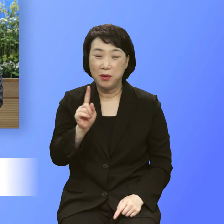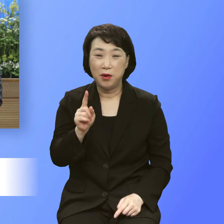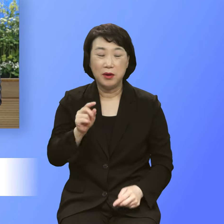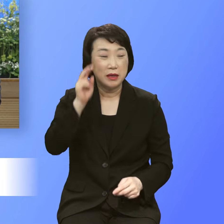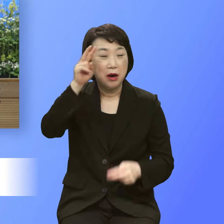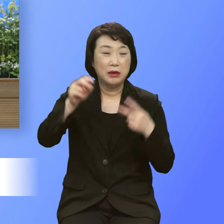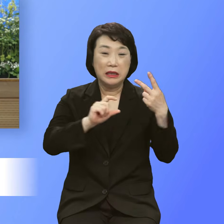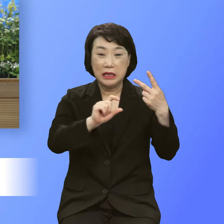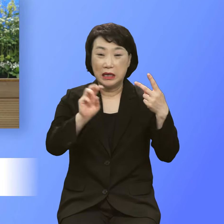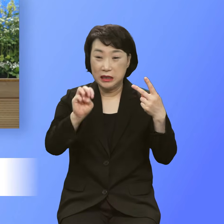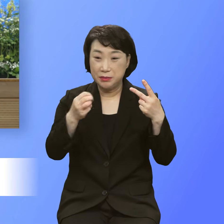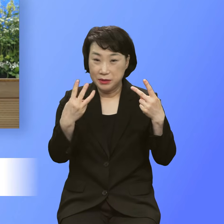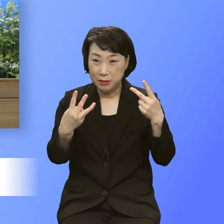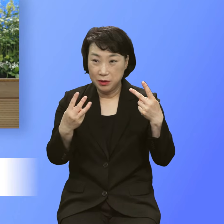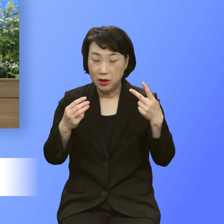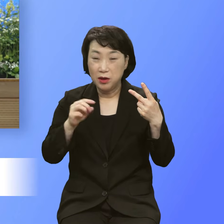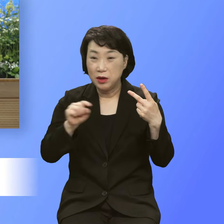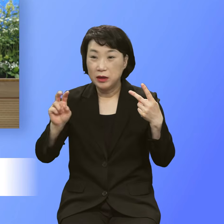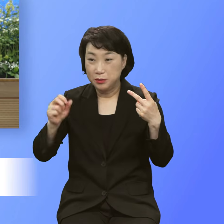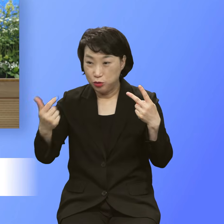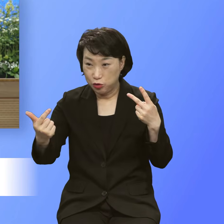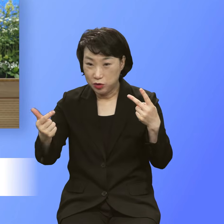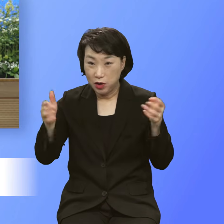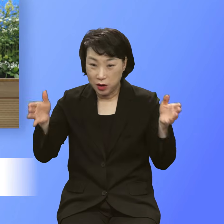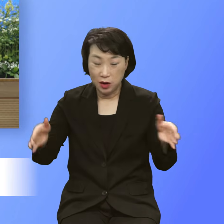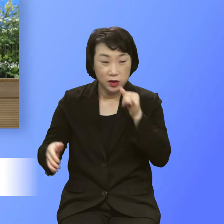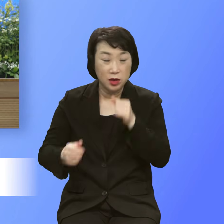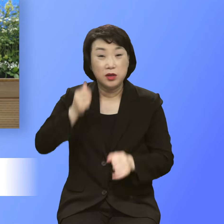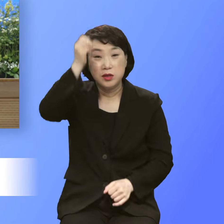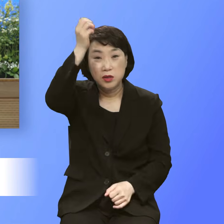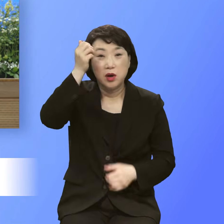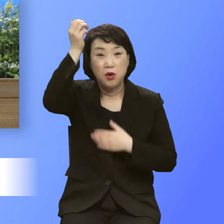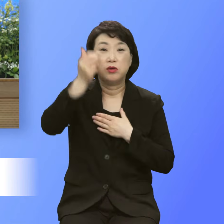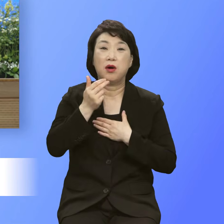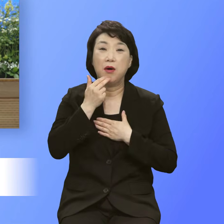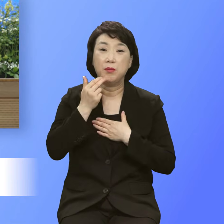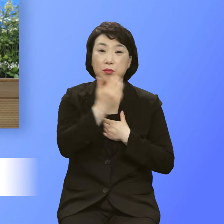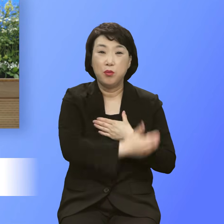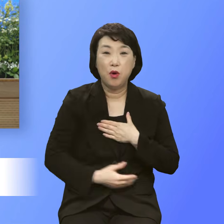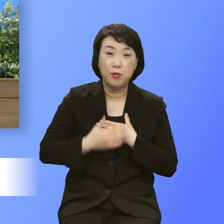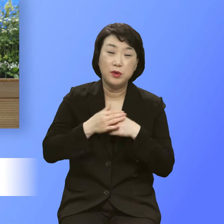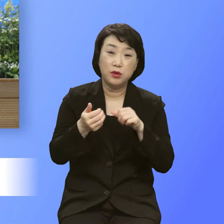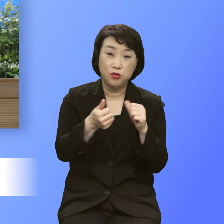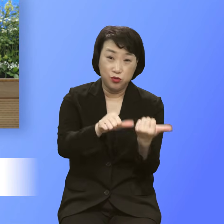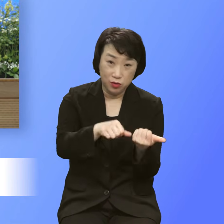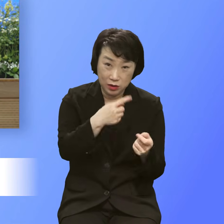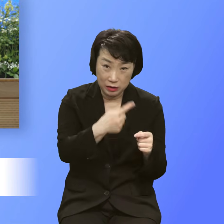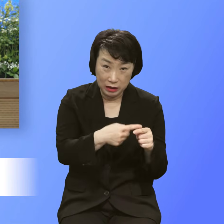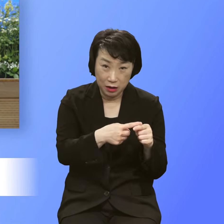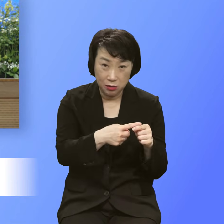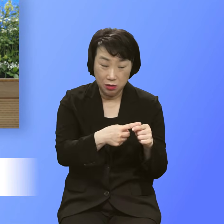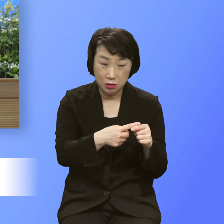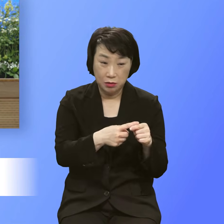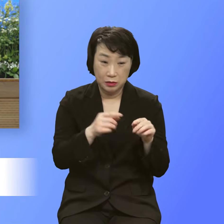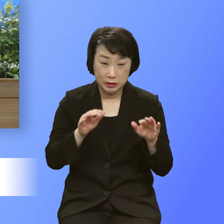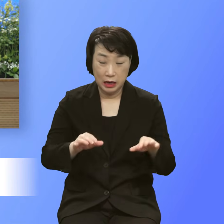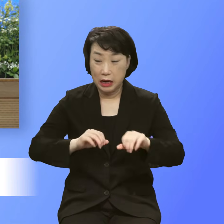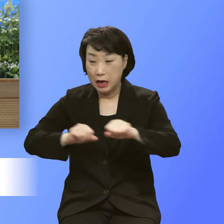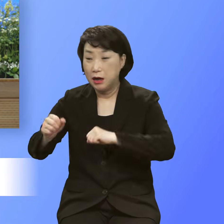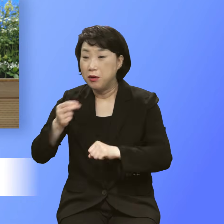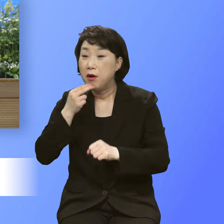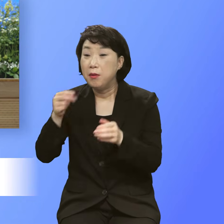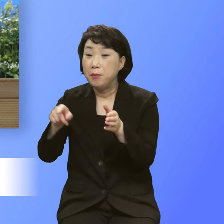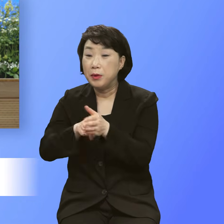2장 23절에 26절에 영혼 없는 몸이 죽은 것과 같이